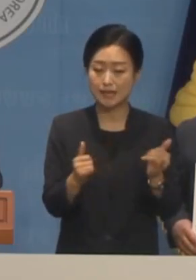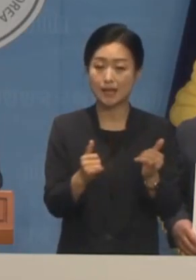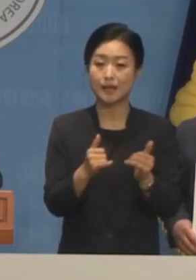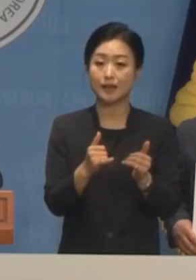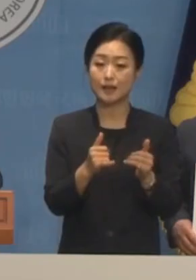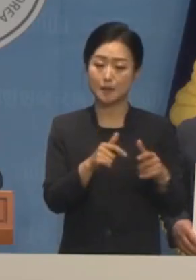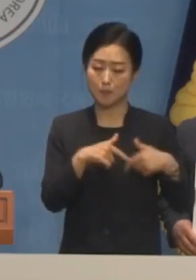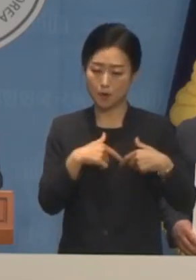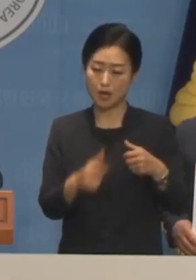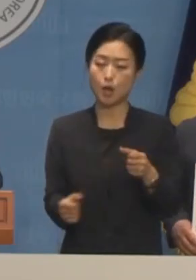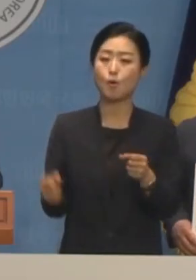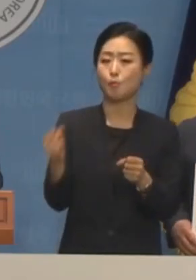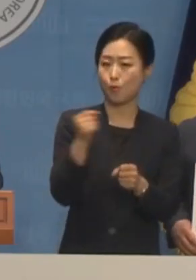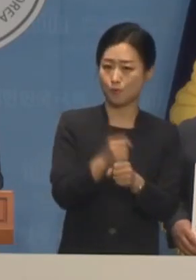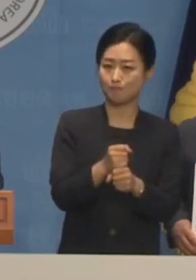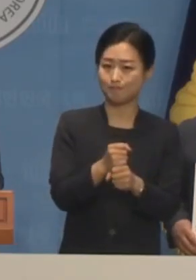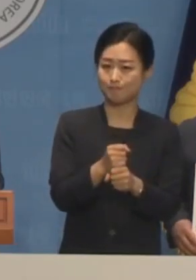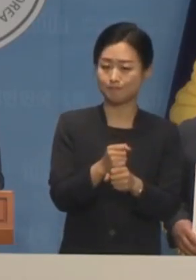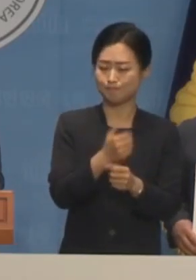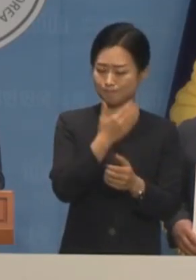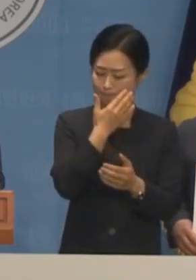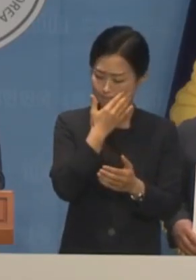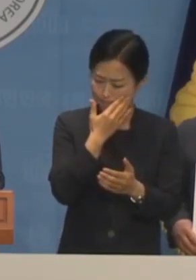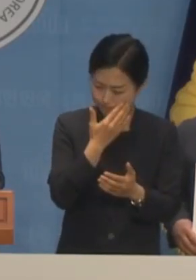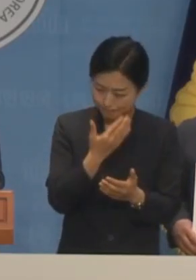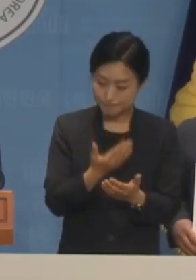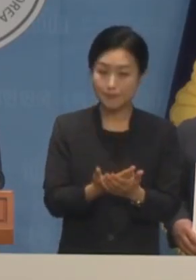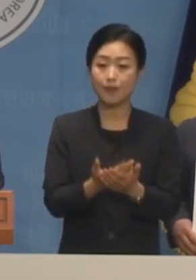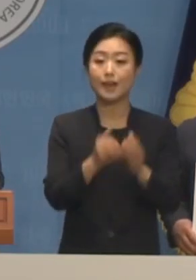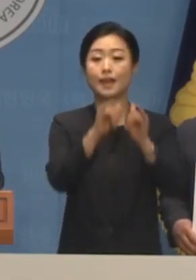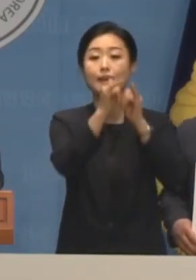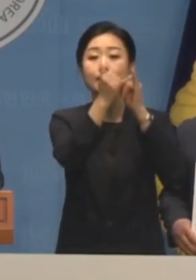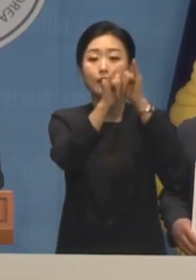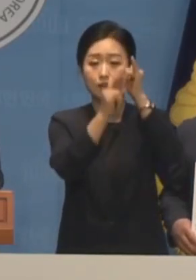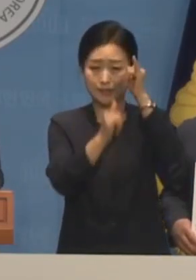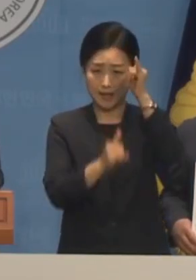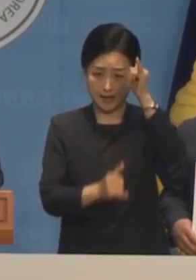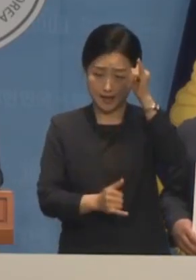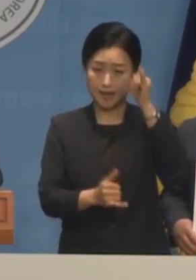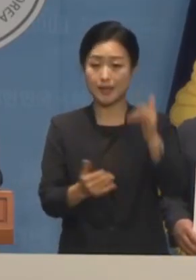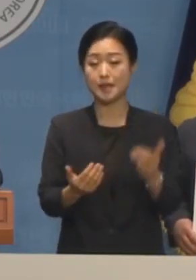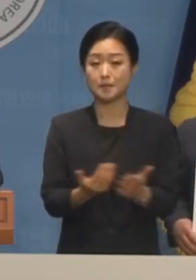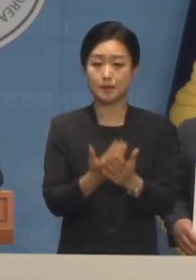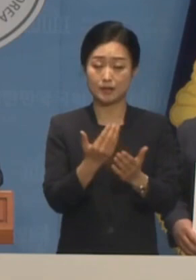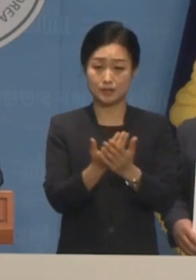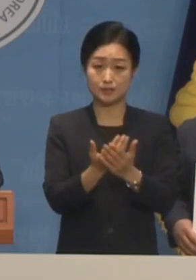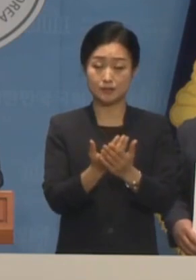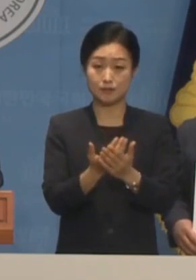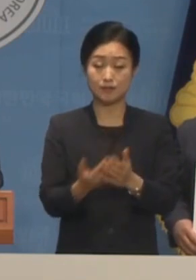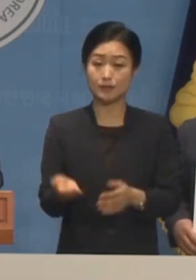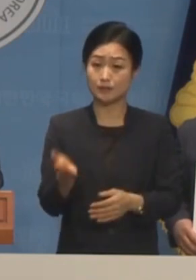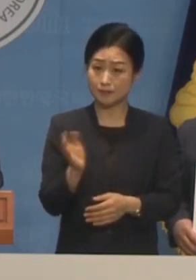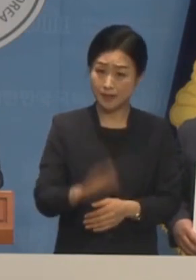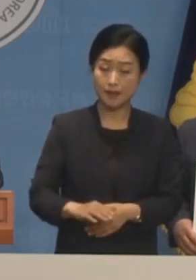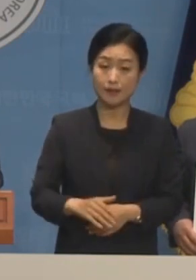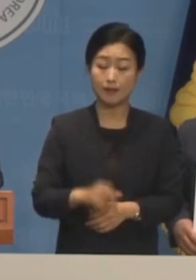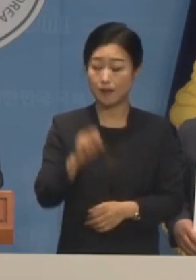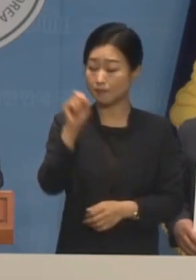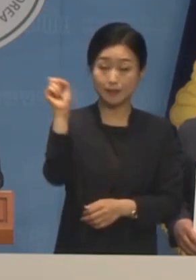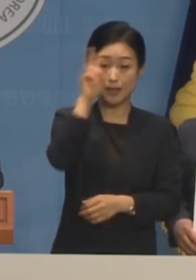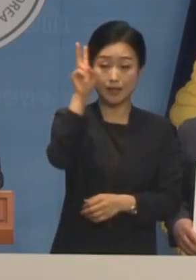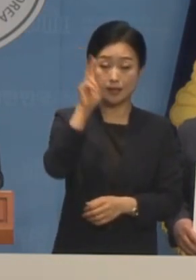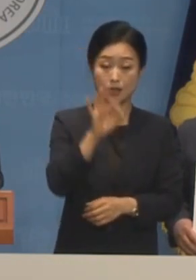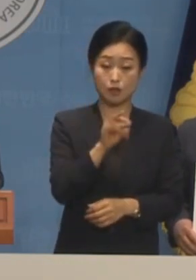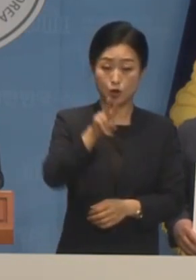명예를 해하기 위한 중요한 역사적 전이었습니다 그럼에도 불구하고 여순